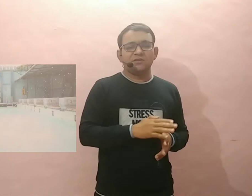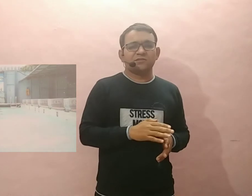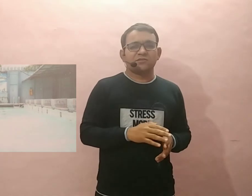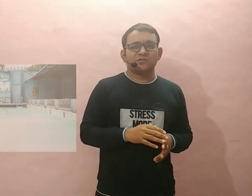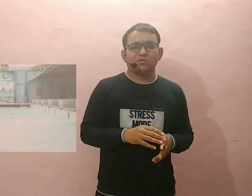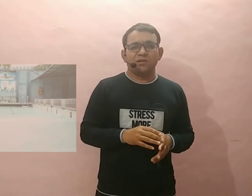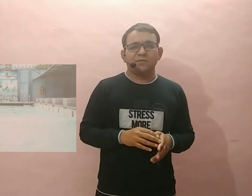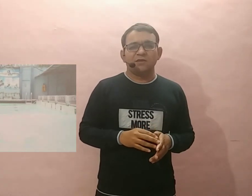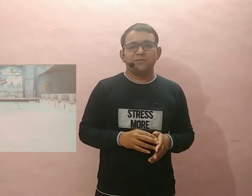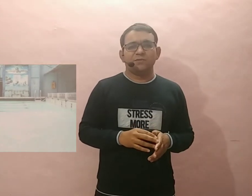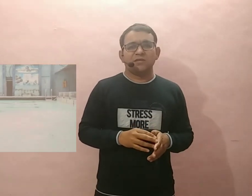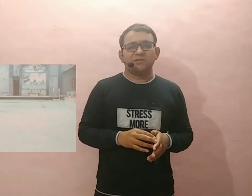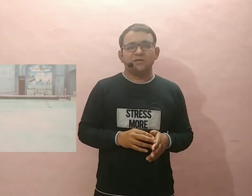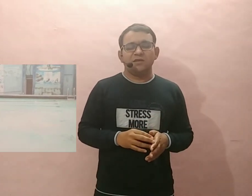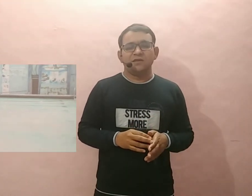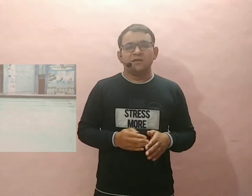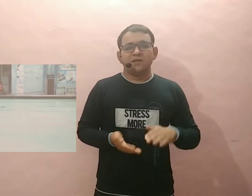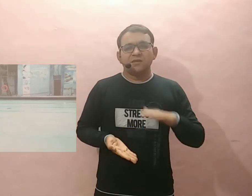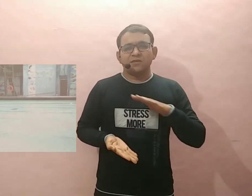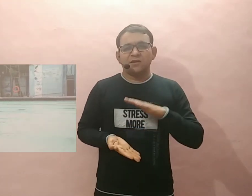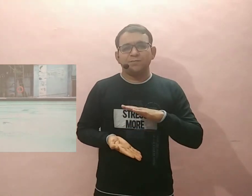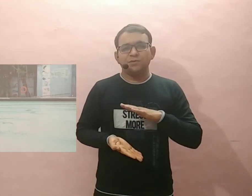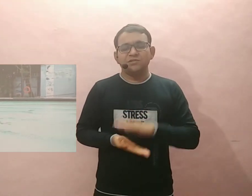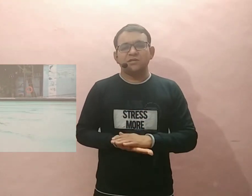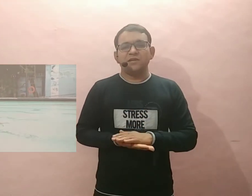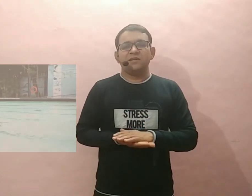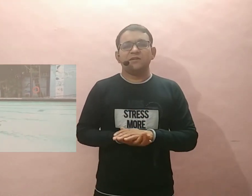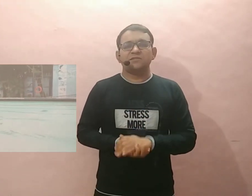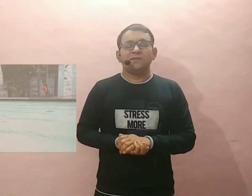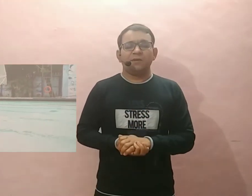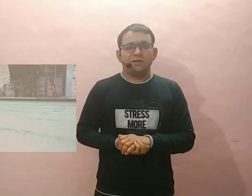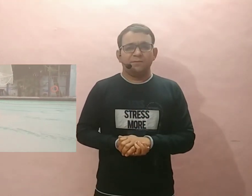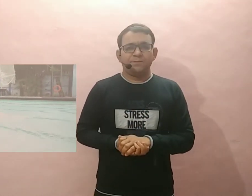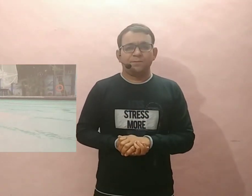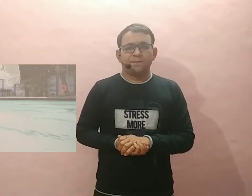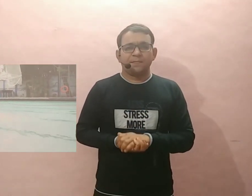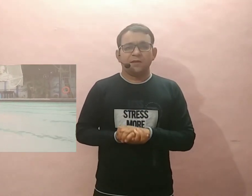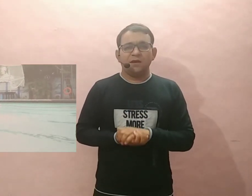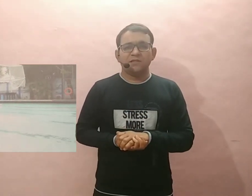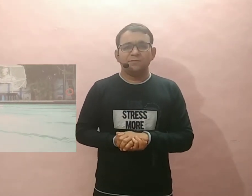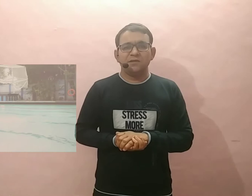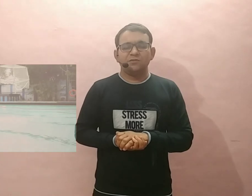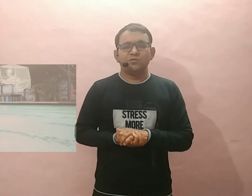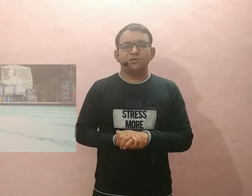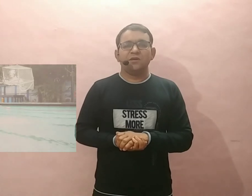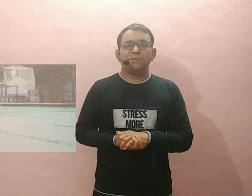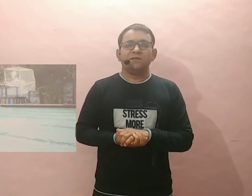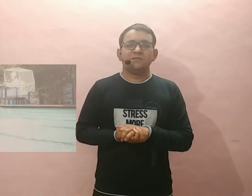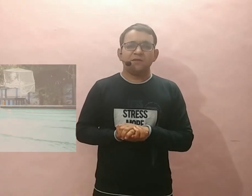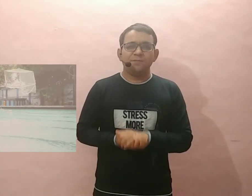की सक्सेस स्टोरी हमें ये भी बताती है कि अगर फिजिकली डिसेबल आदमी